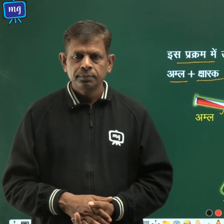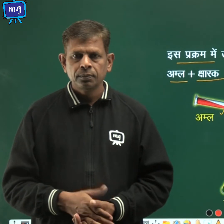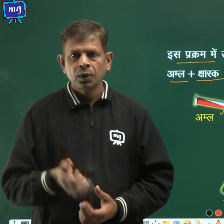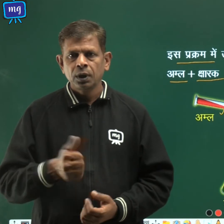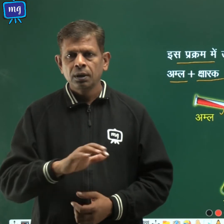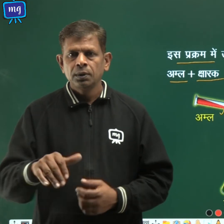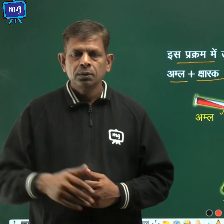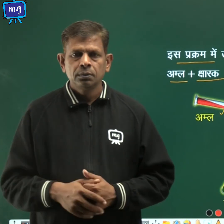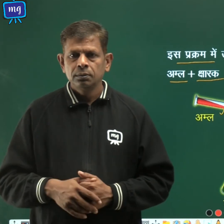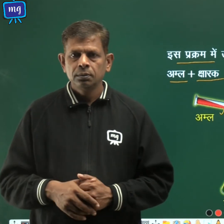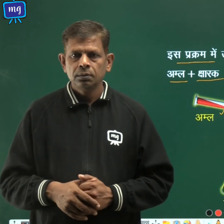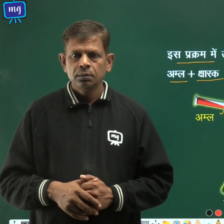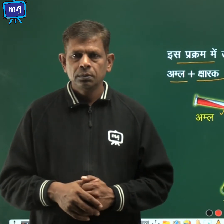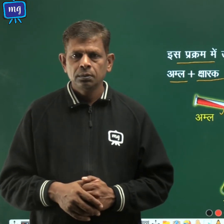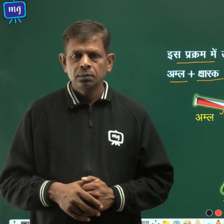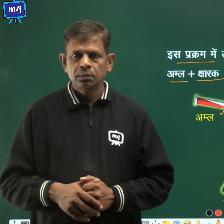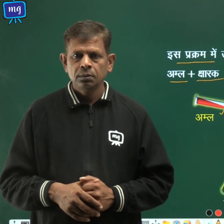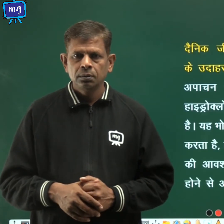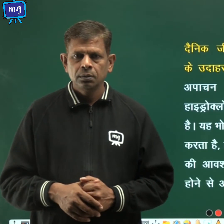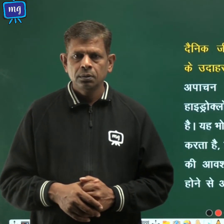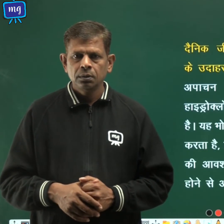ठीक है बच्चों,